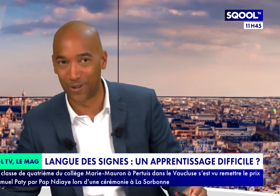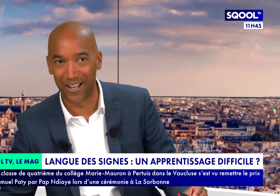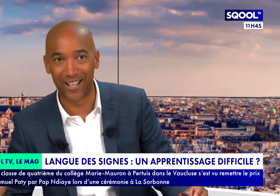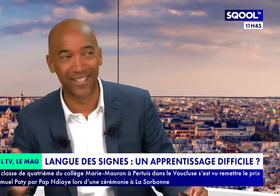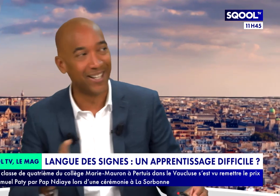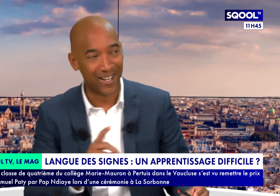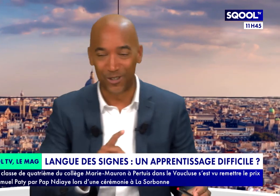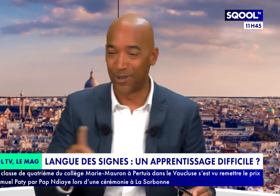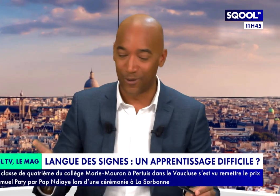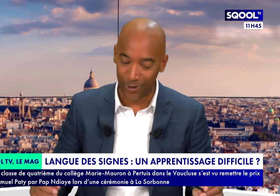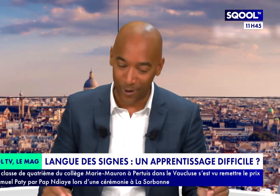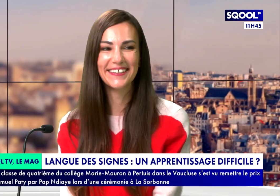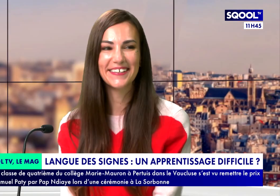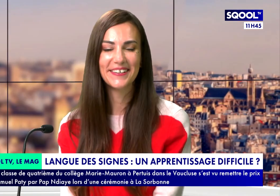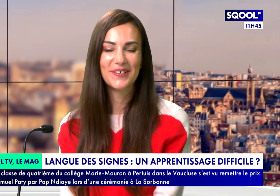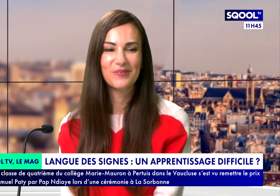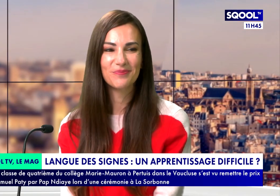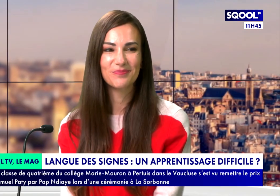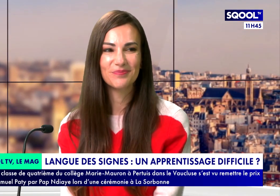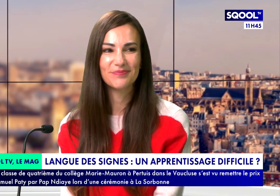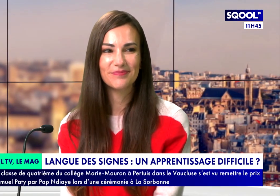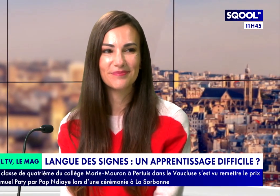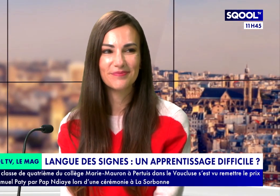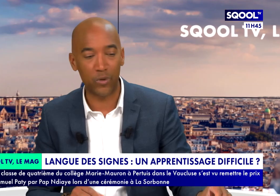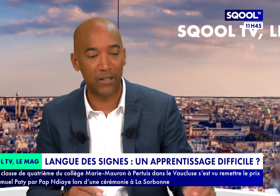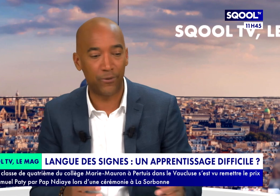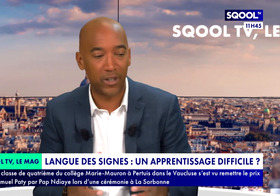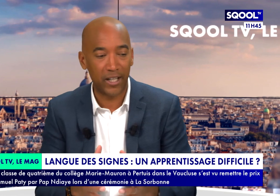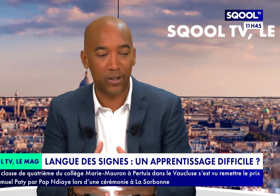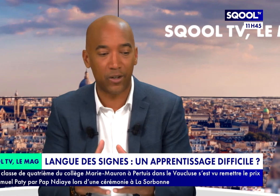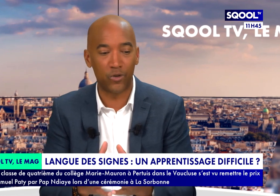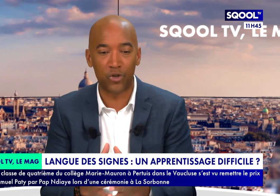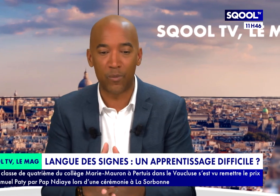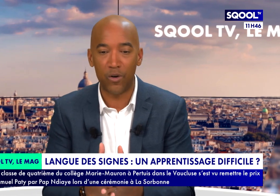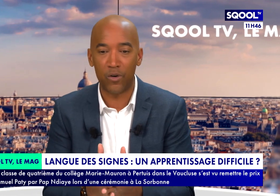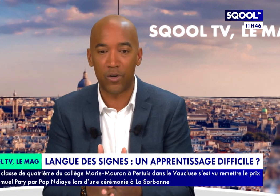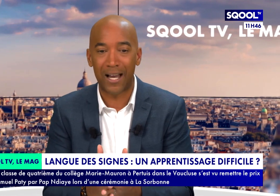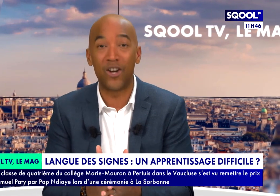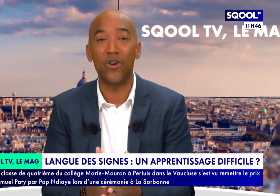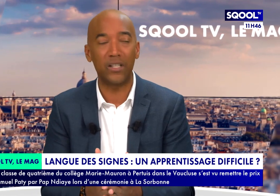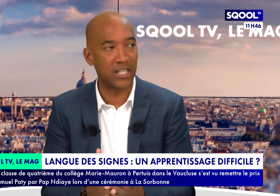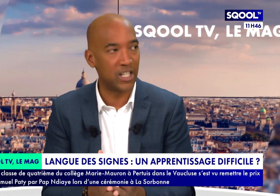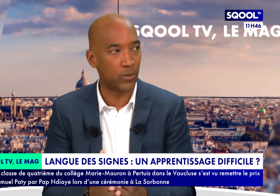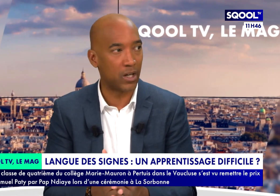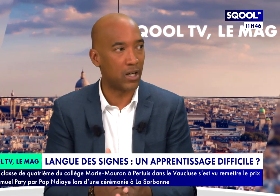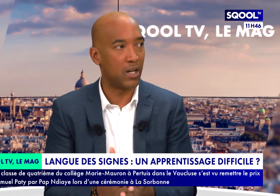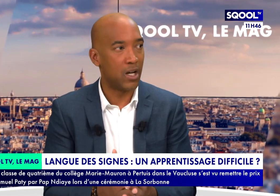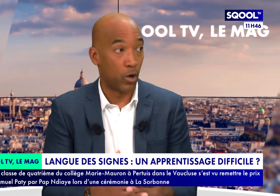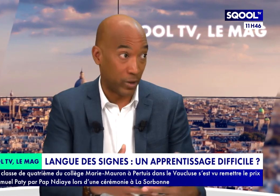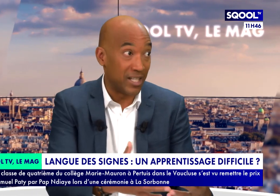vais regarder justement vos vidéos. Dans quelle mesure il faudrait que justement la langue des signes soit, en tout cas les